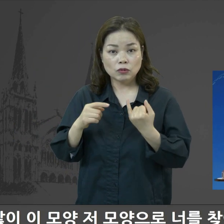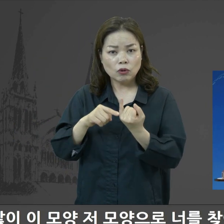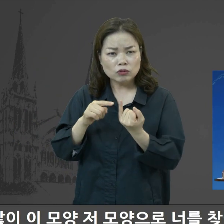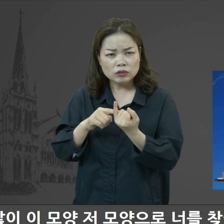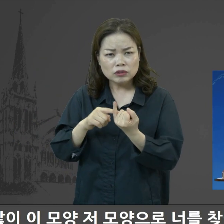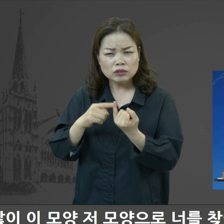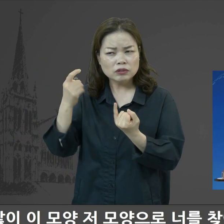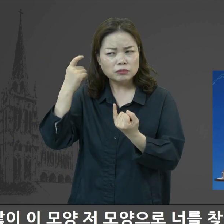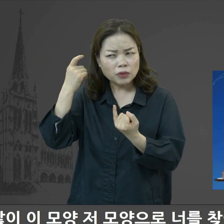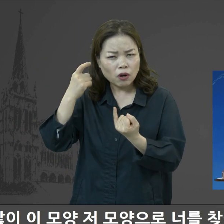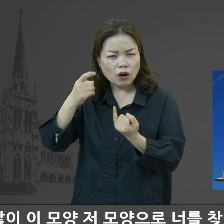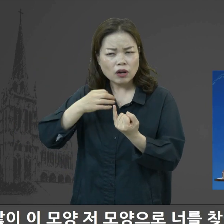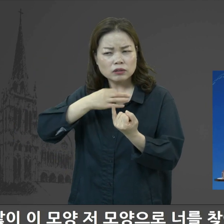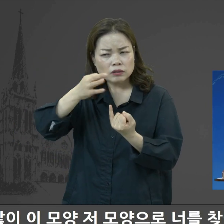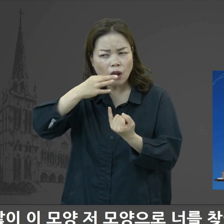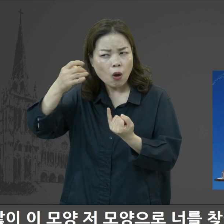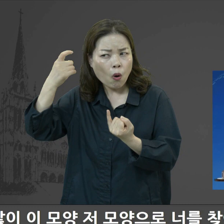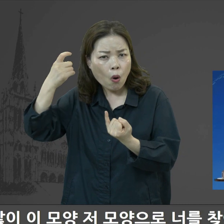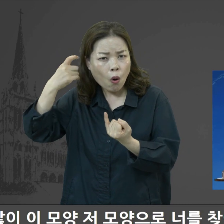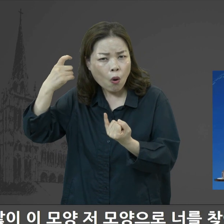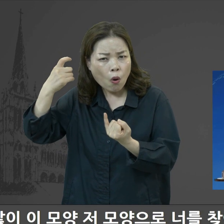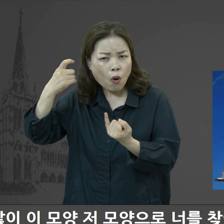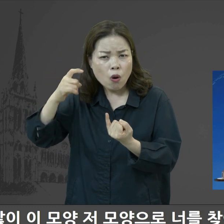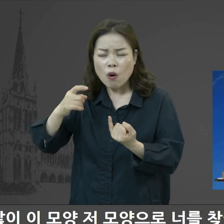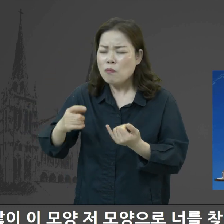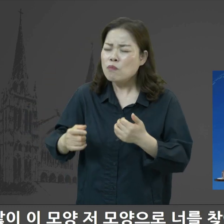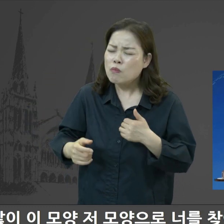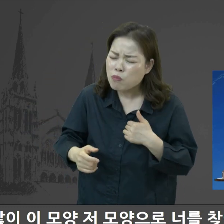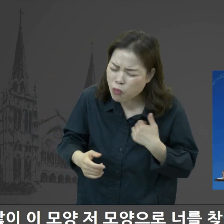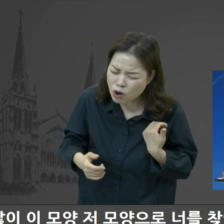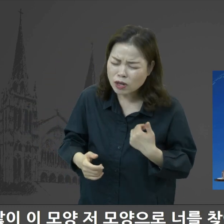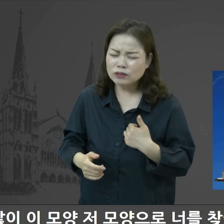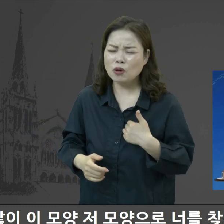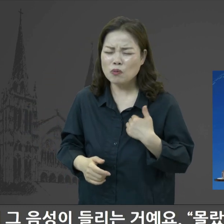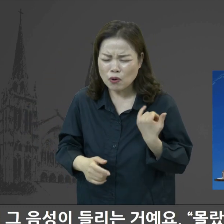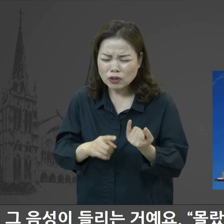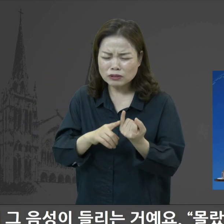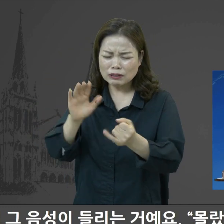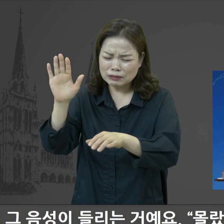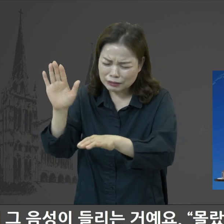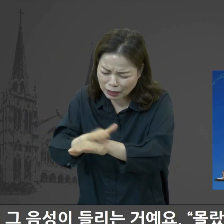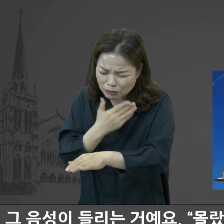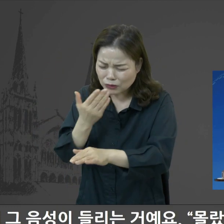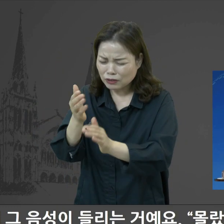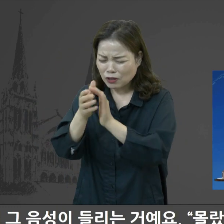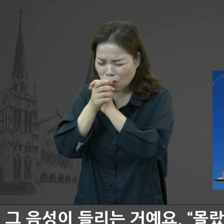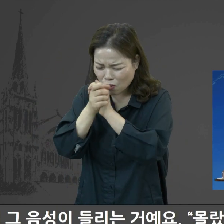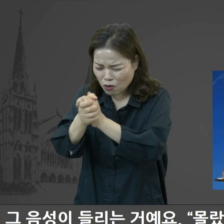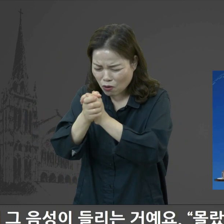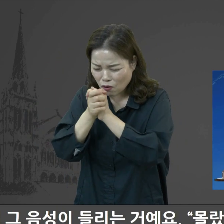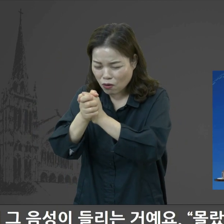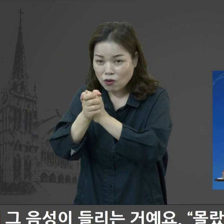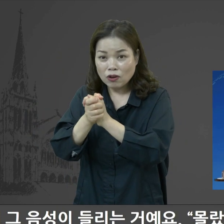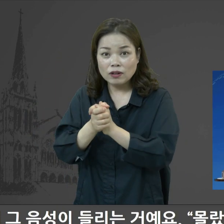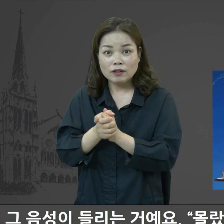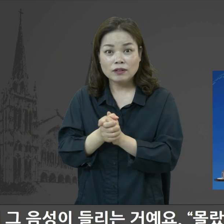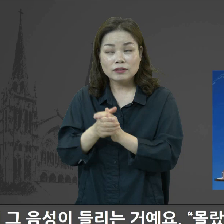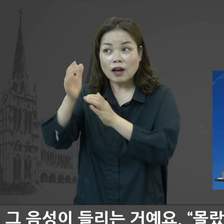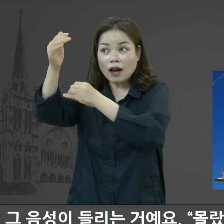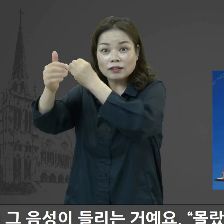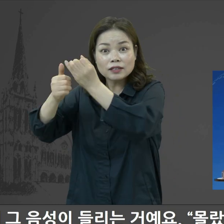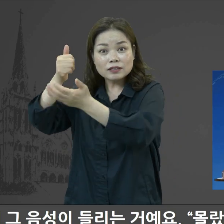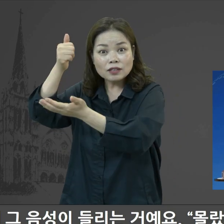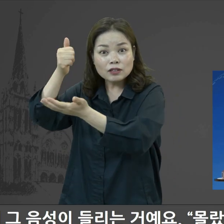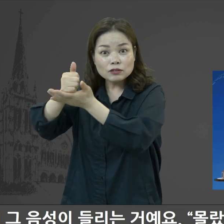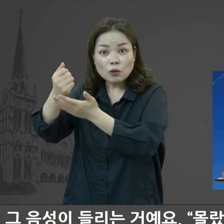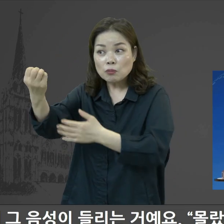저한테 그 음성이 막 들리는 거예요. 몰랐어요 하나님, 몰랐어요, 잘못했어요, 잘못했어요. 그런데